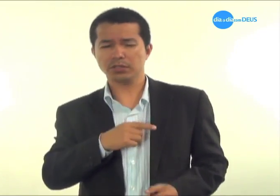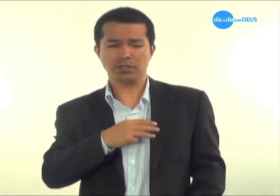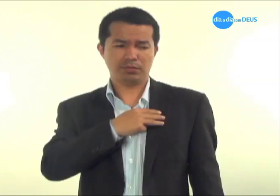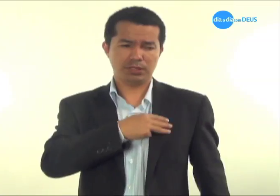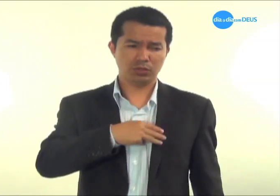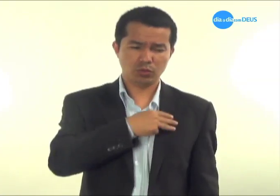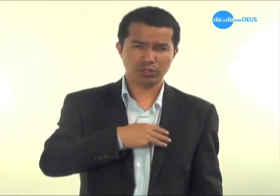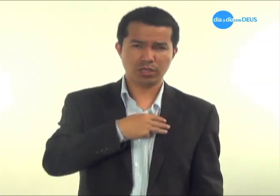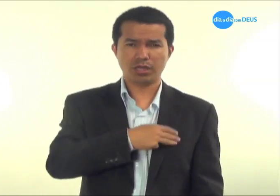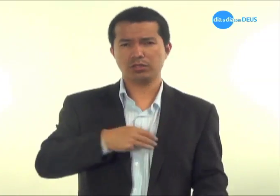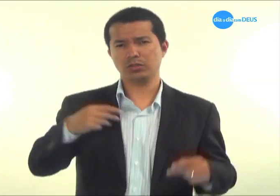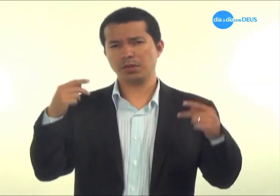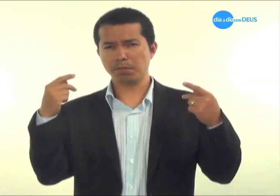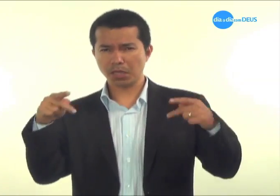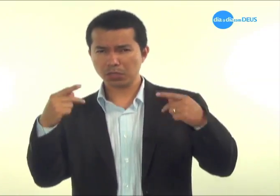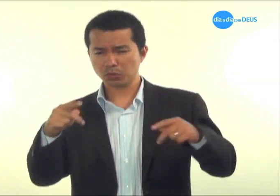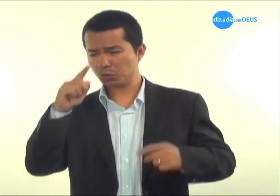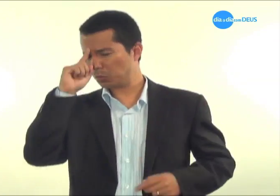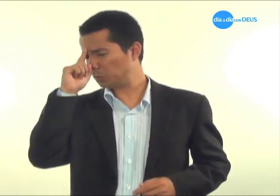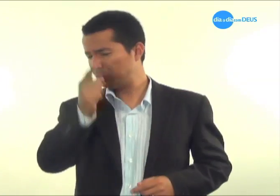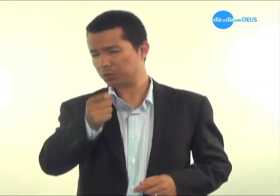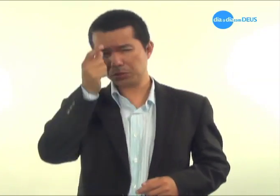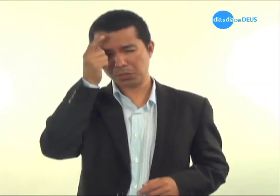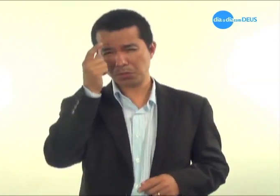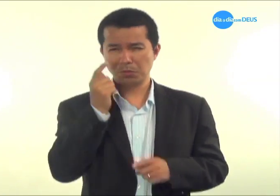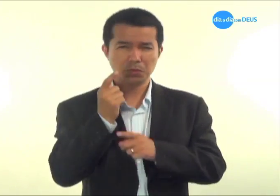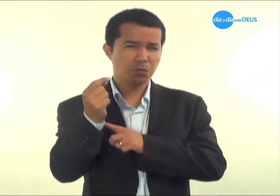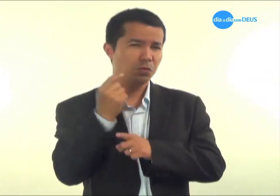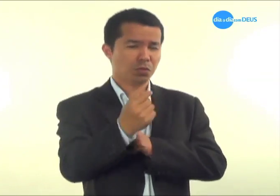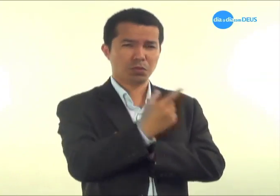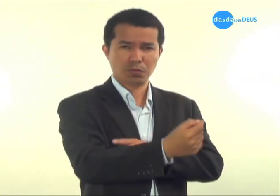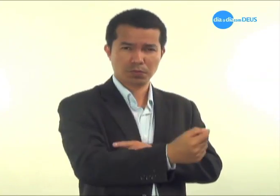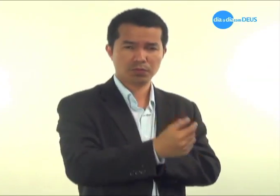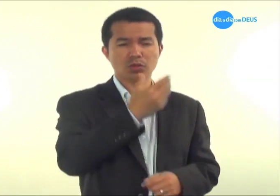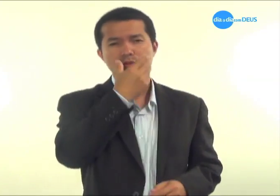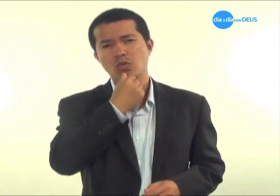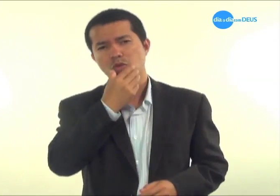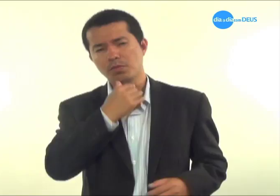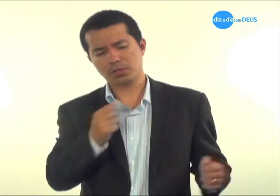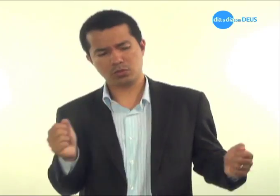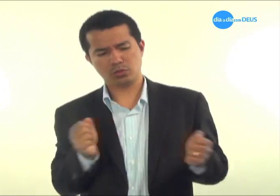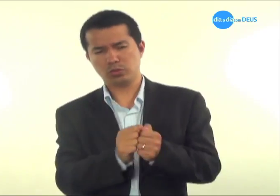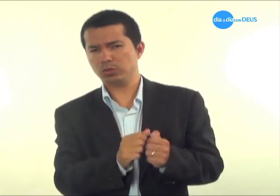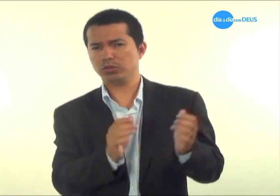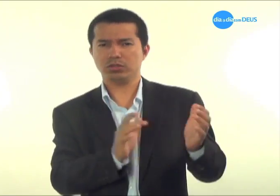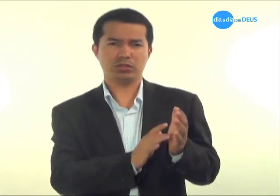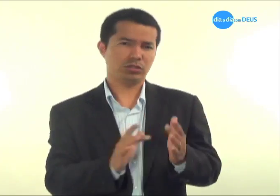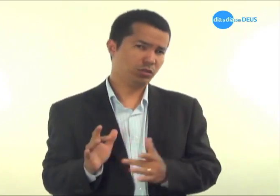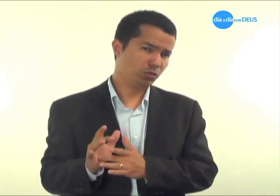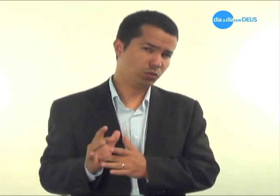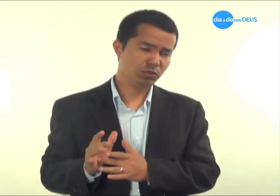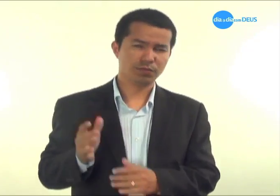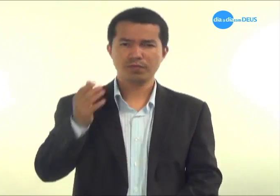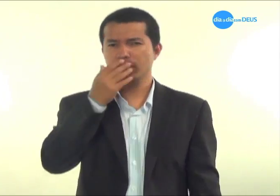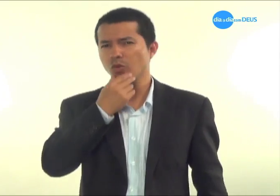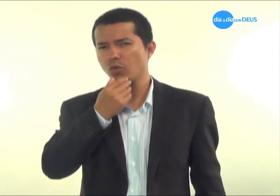era missionário, pregador, que expulsava demônios, um homem que andava com Jesus, um homem que